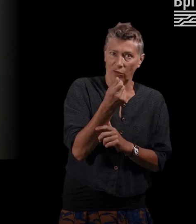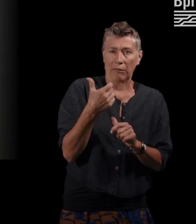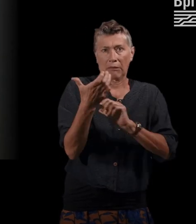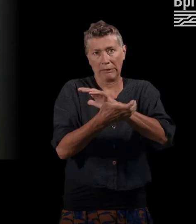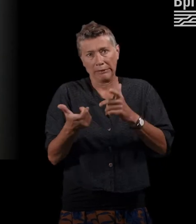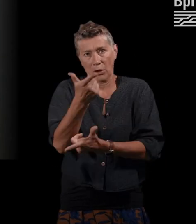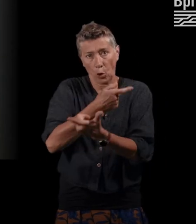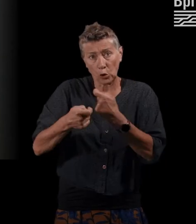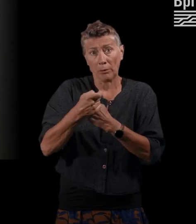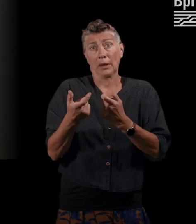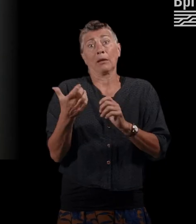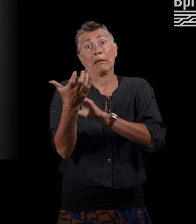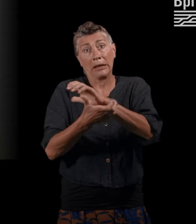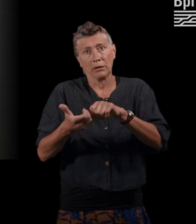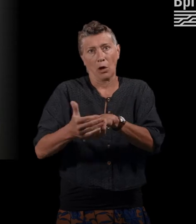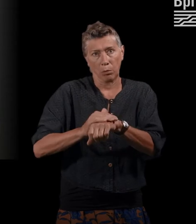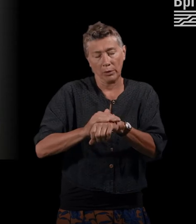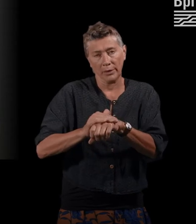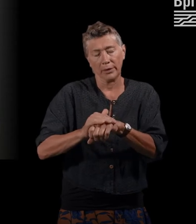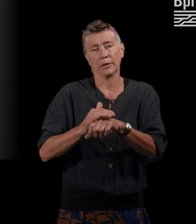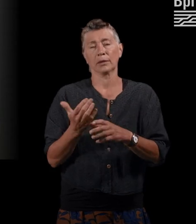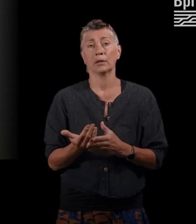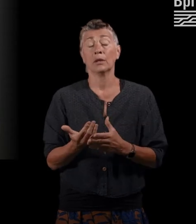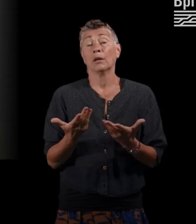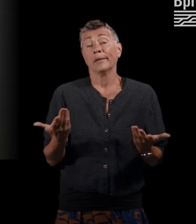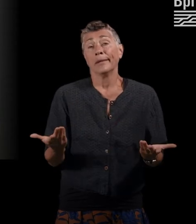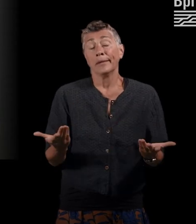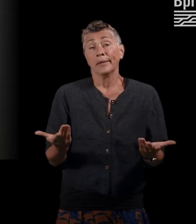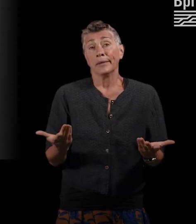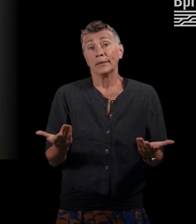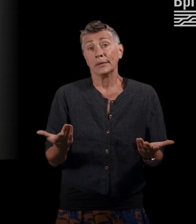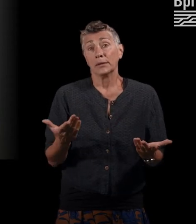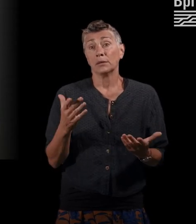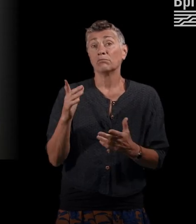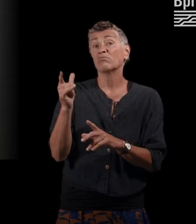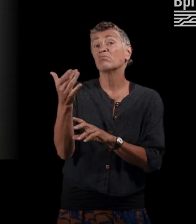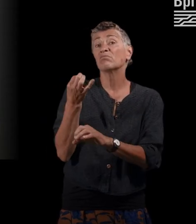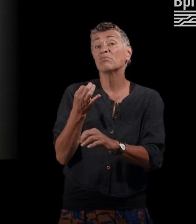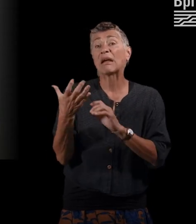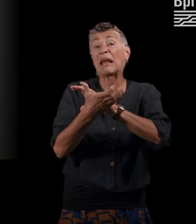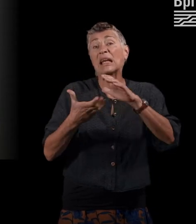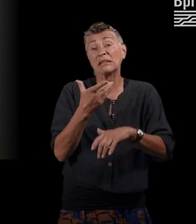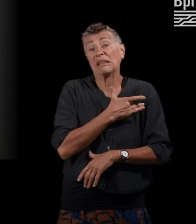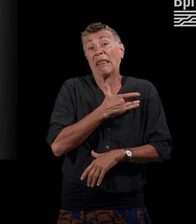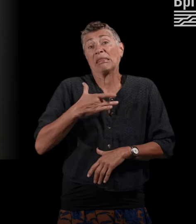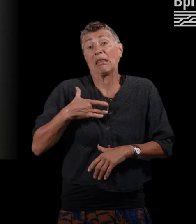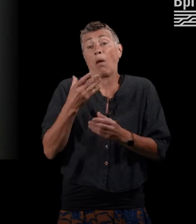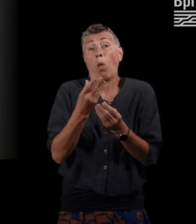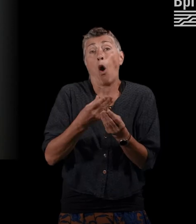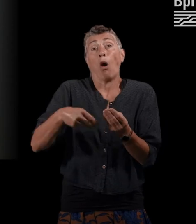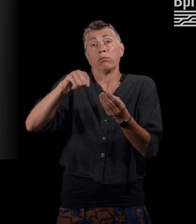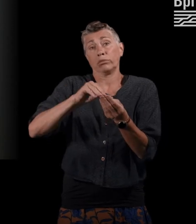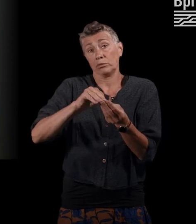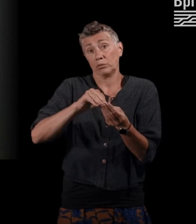crise financière, la crise économique, la crise politique. Et finalement, vous avez évoqué la crise sanitaire. La crise